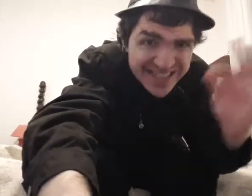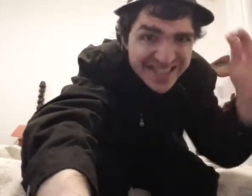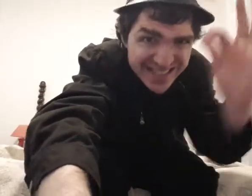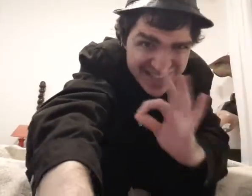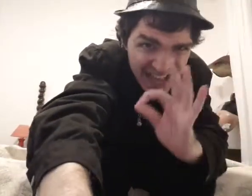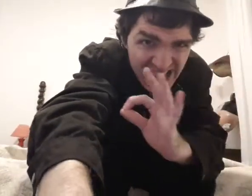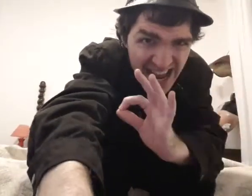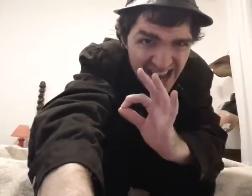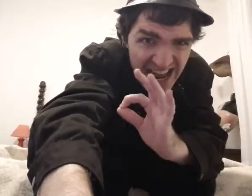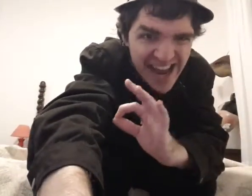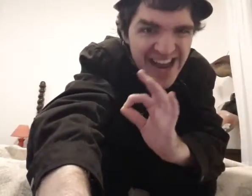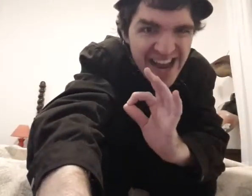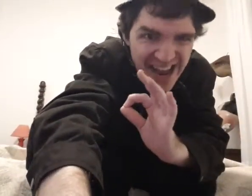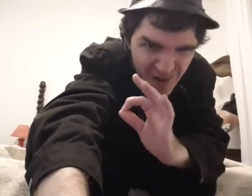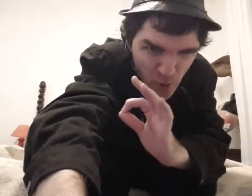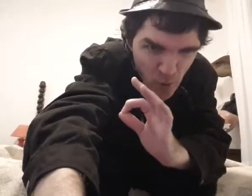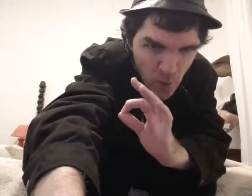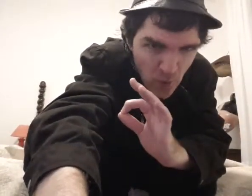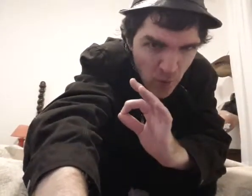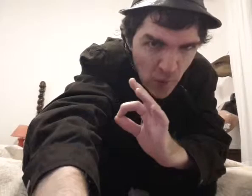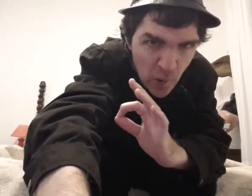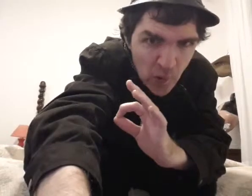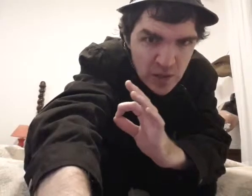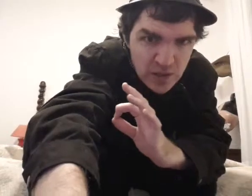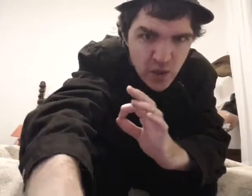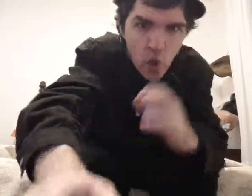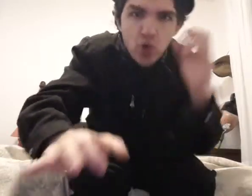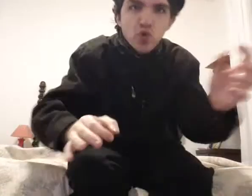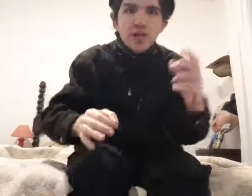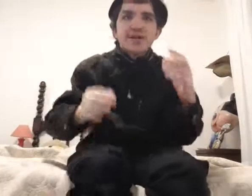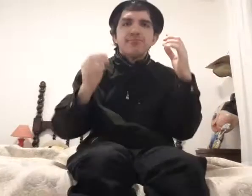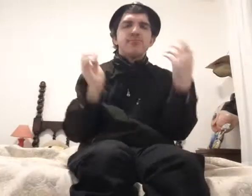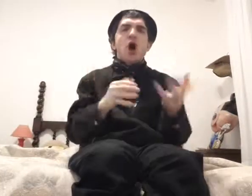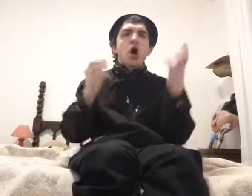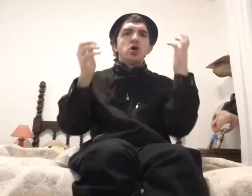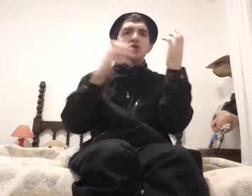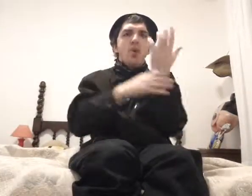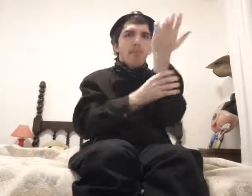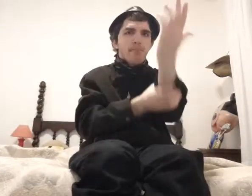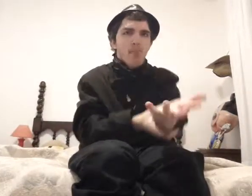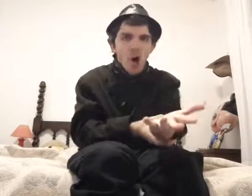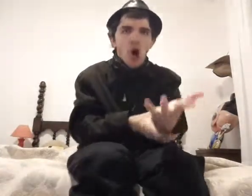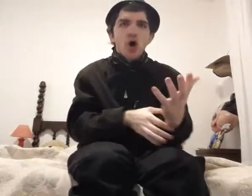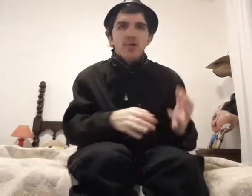C'est rouge Je suis blanc de peau